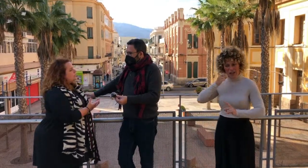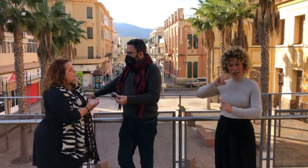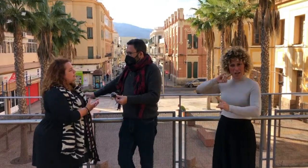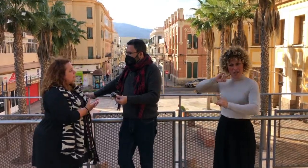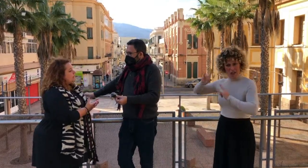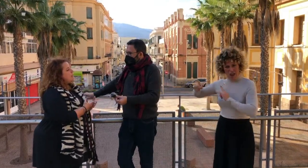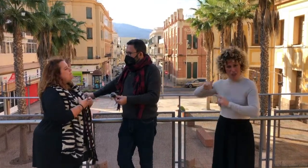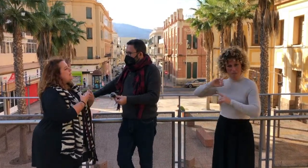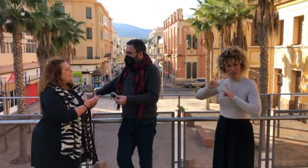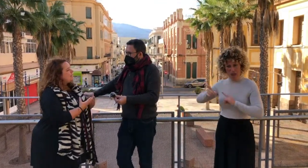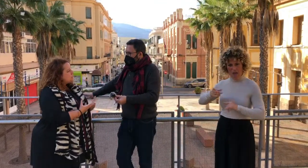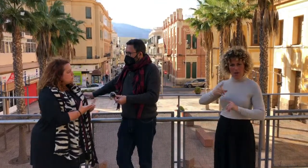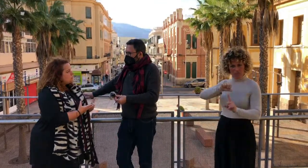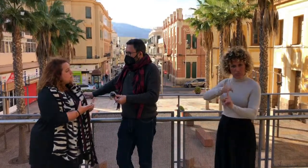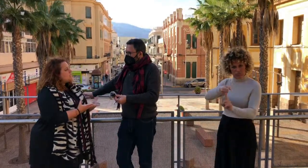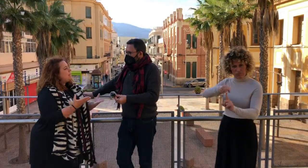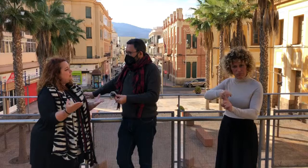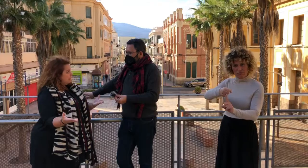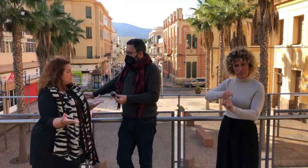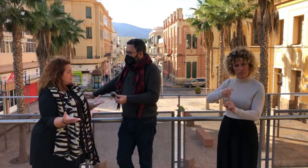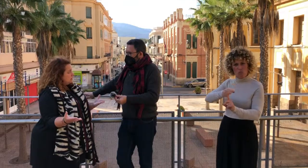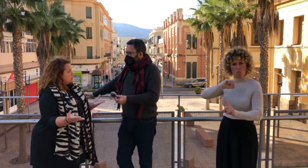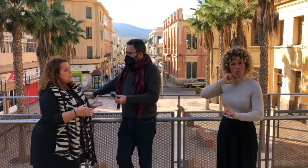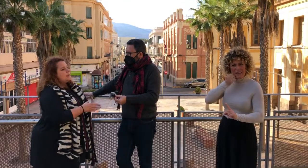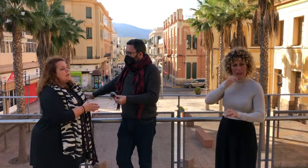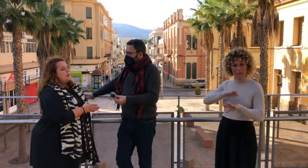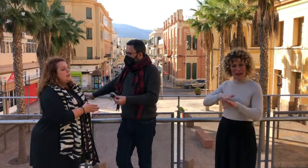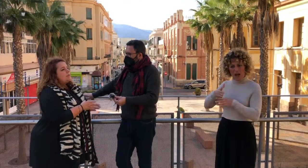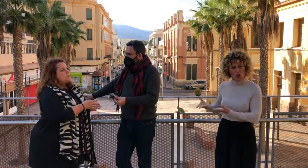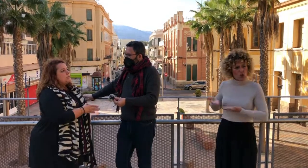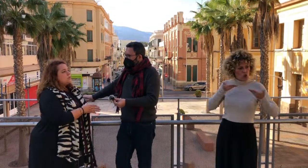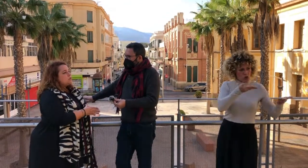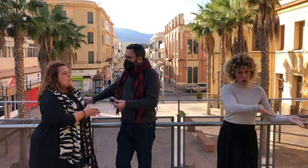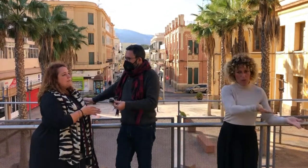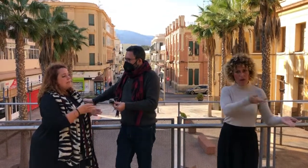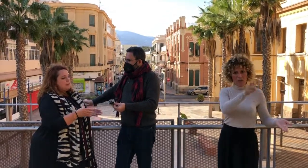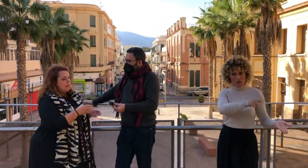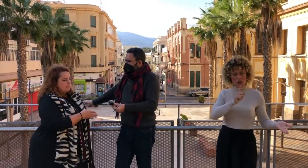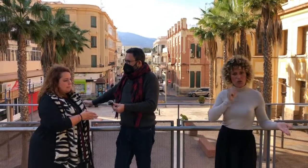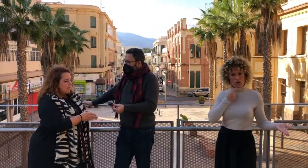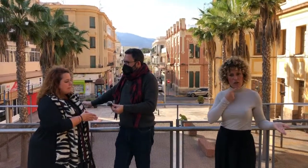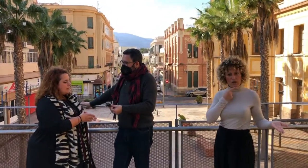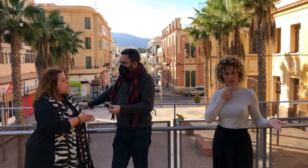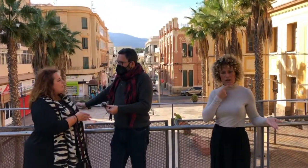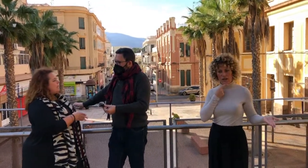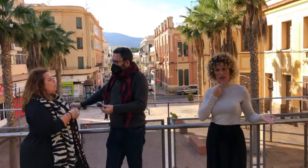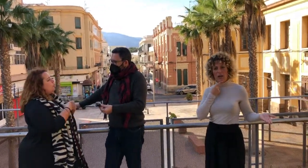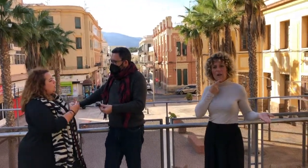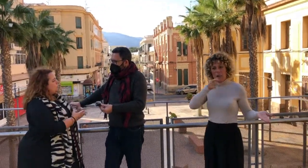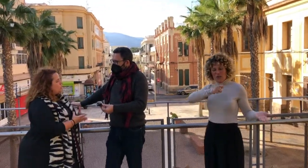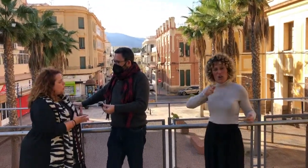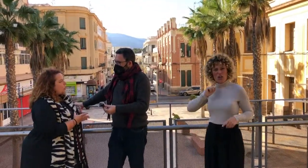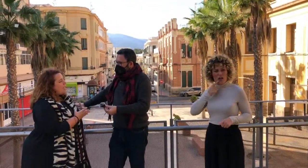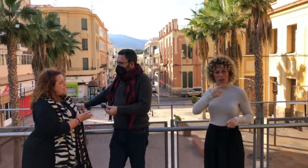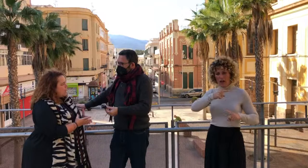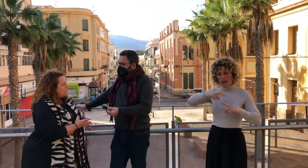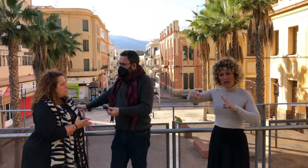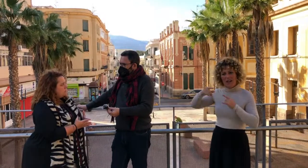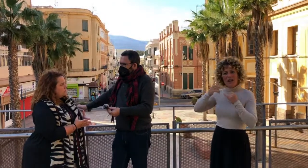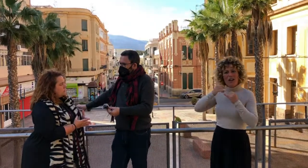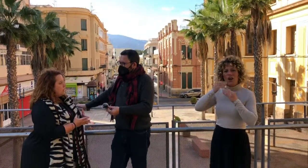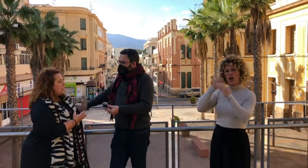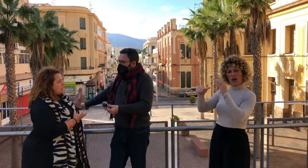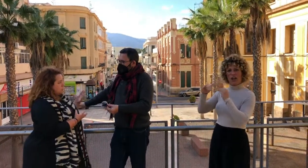atención constantemente para que eso se les dé. O sea, que las personas sordas hayan tenido que mandar correo electrónico a